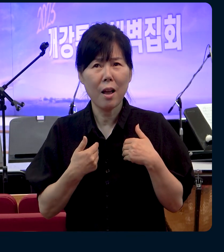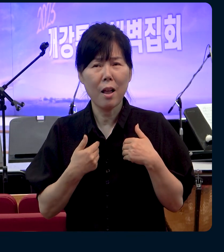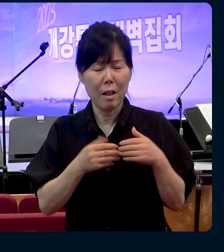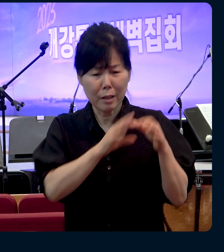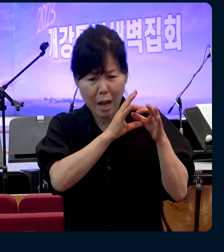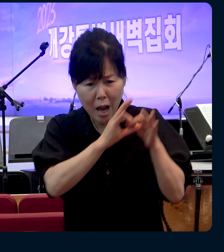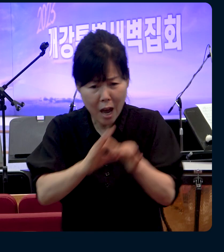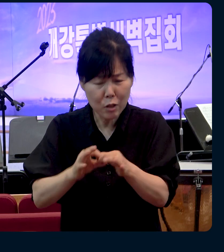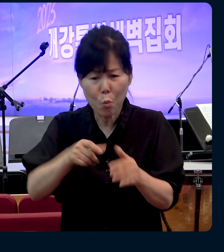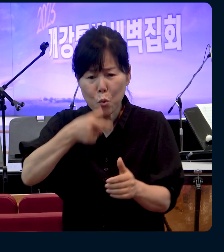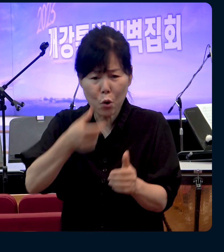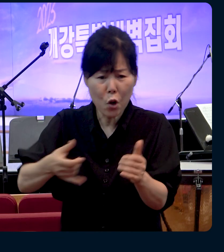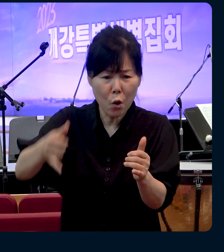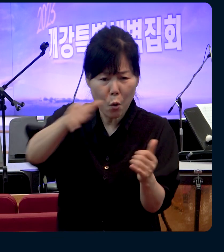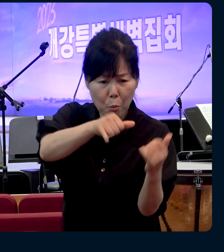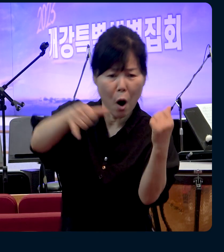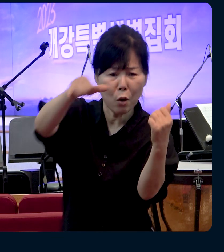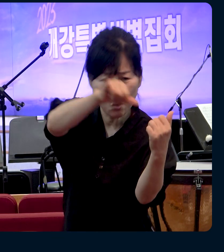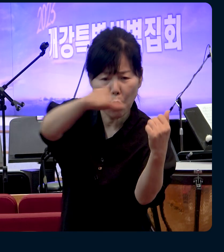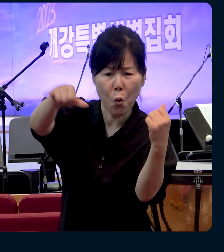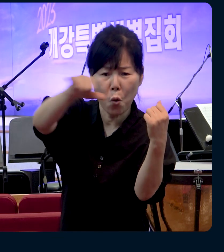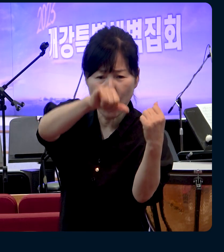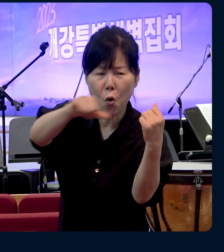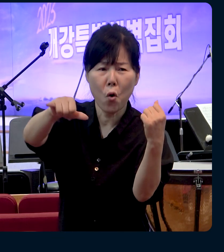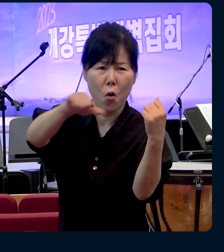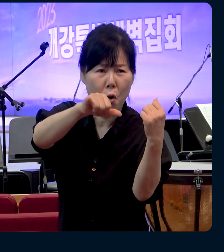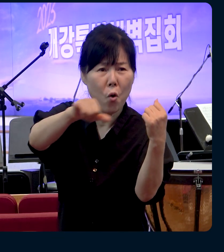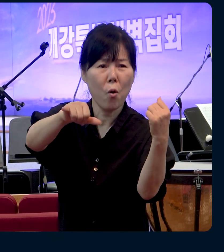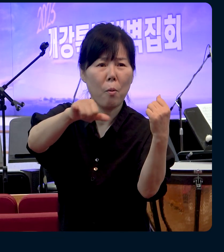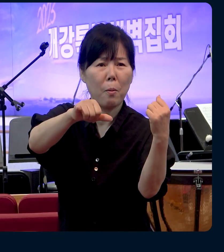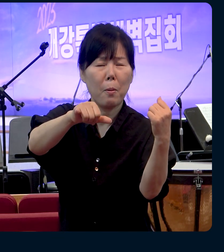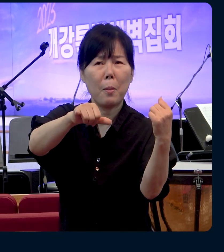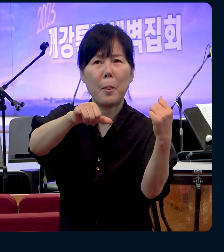몰라요. 계속 물을 줘야 되니까 나무 한 그루 갈 때마다 막 그냥